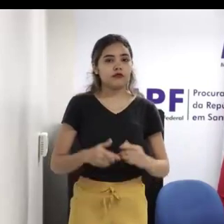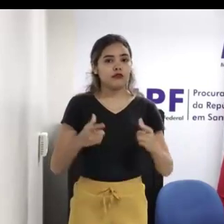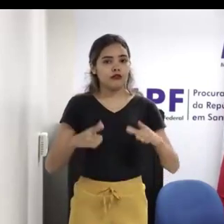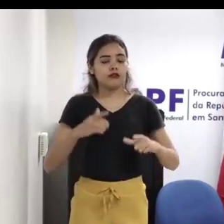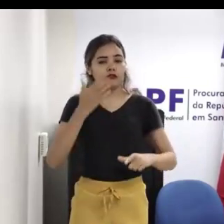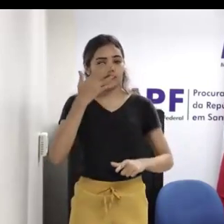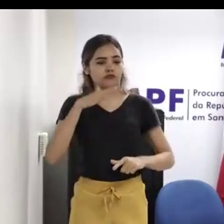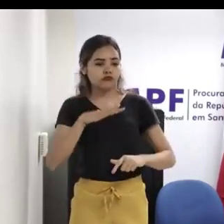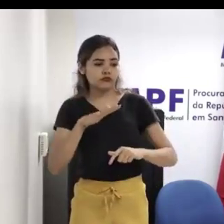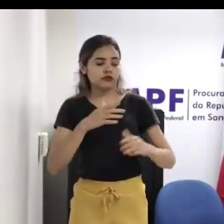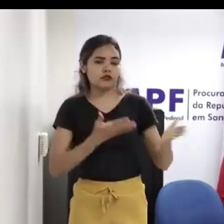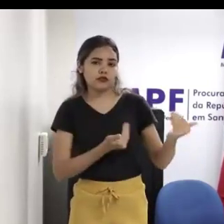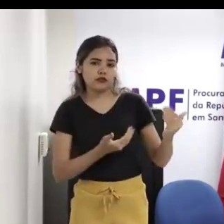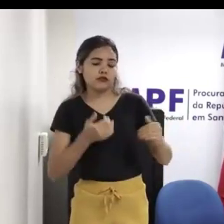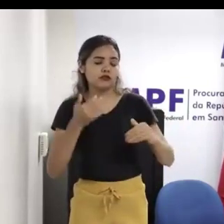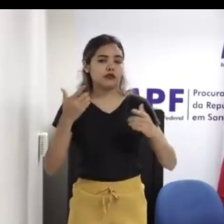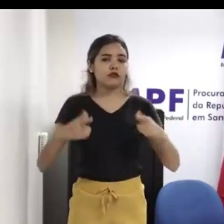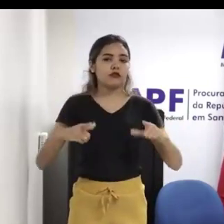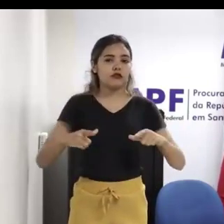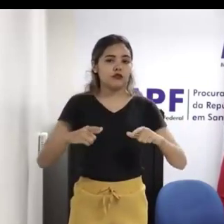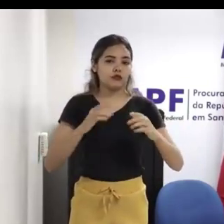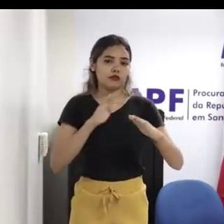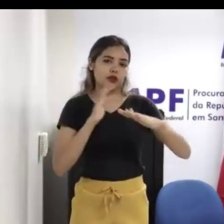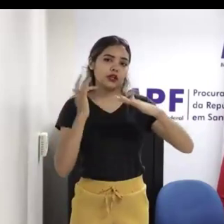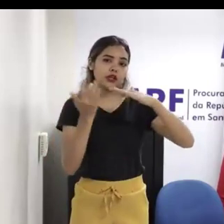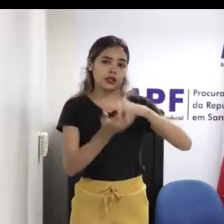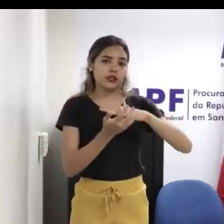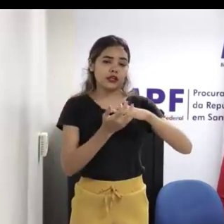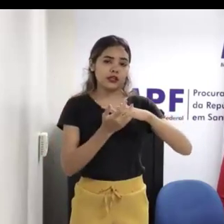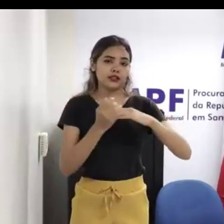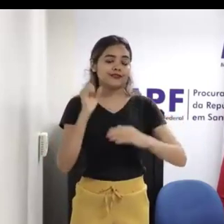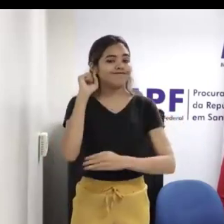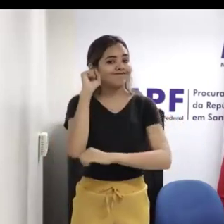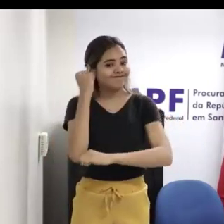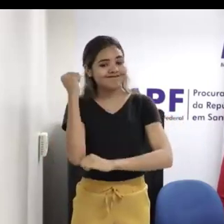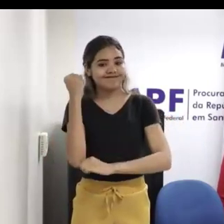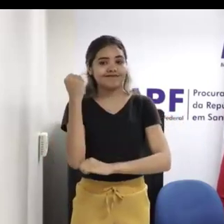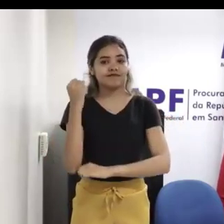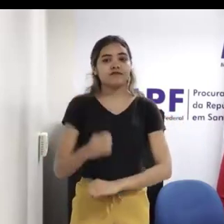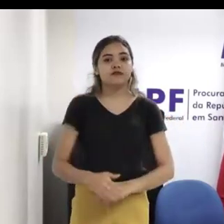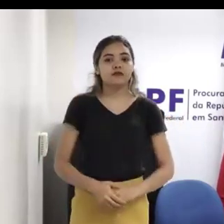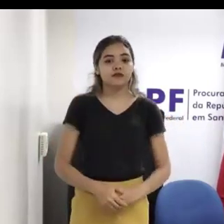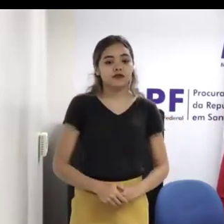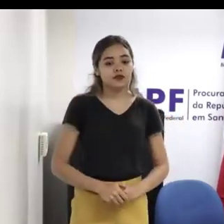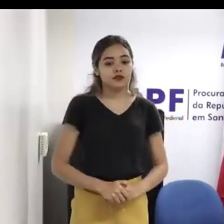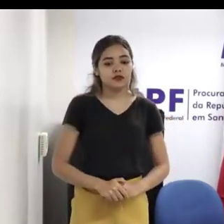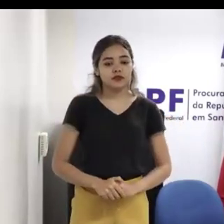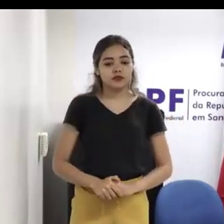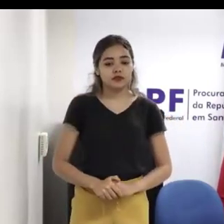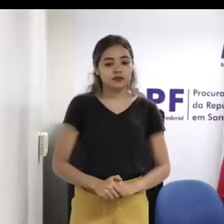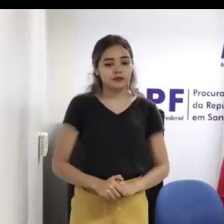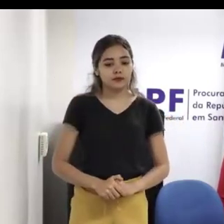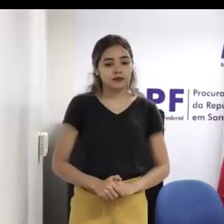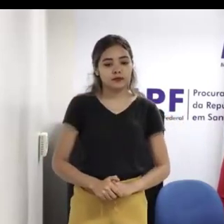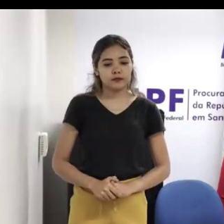intensificado o Centro de Estudos respostas e tratamento de incidentes de segurança no Brasil registrou que o